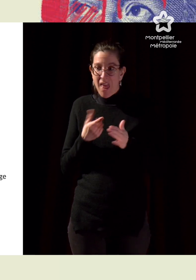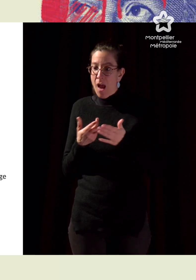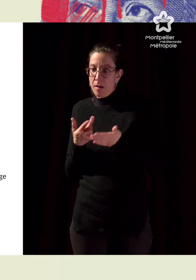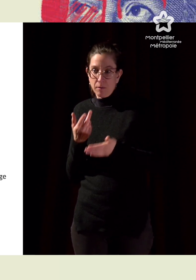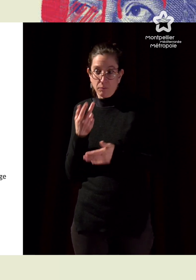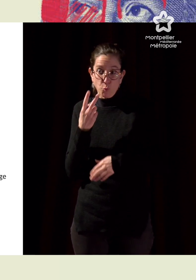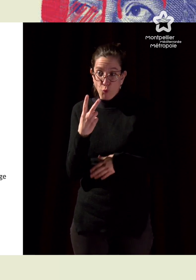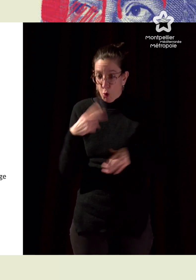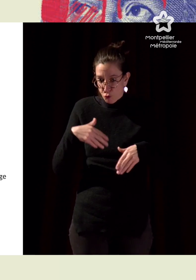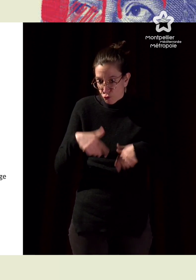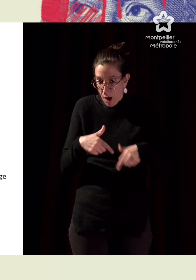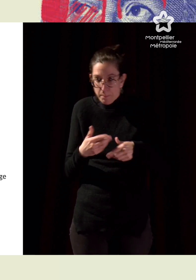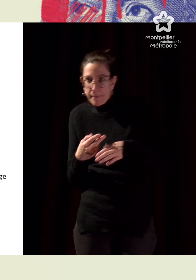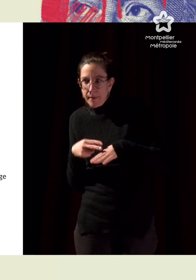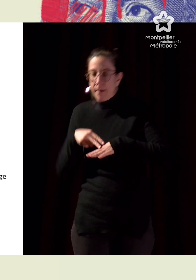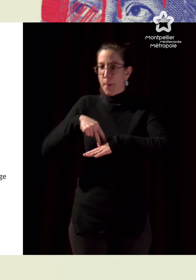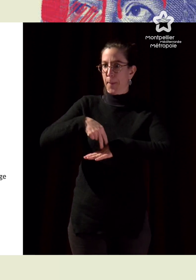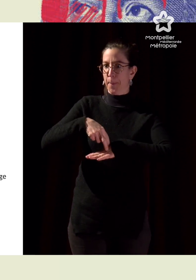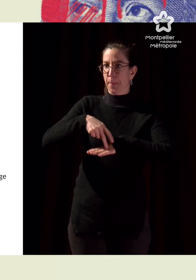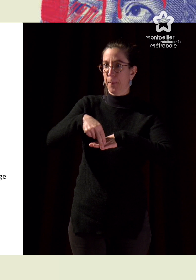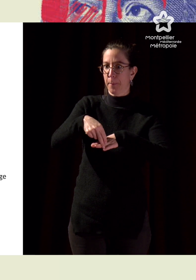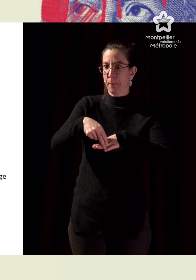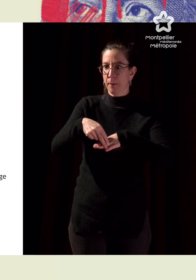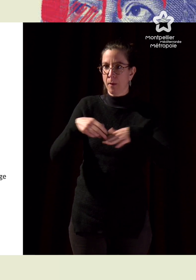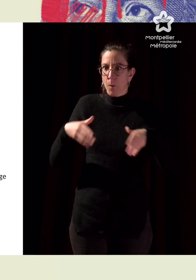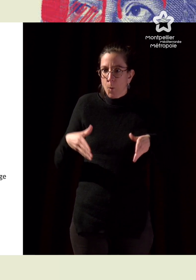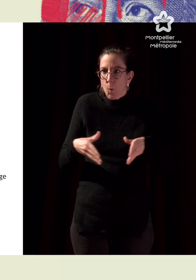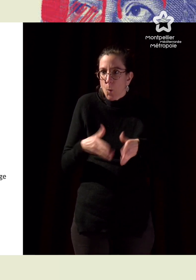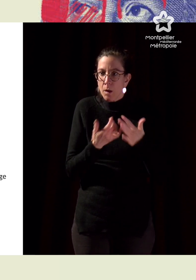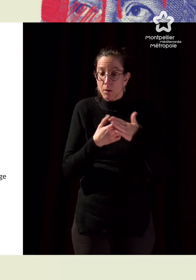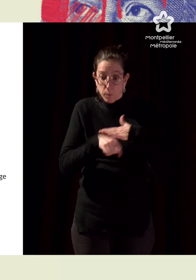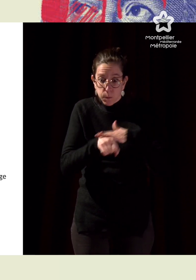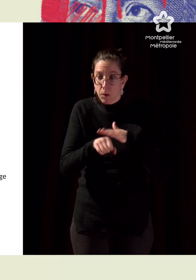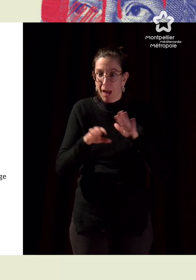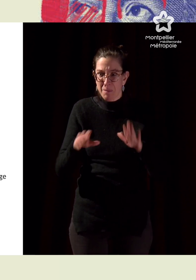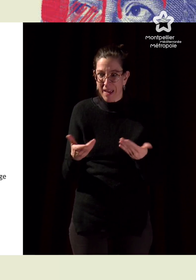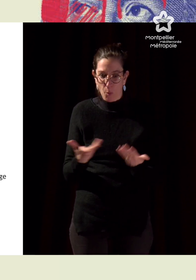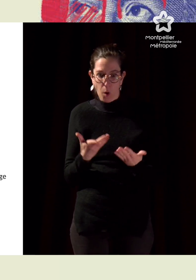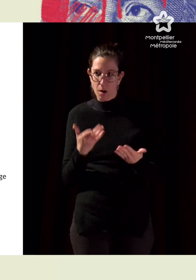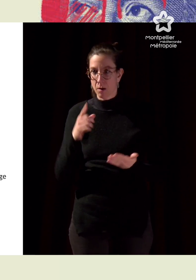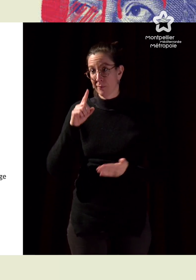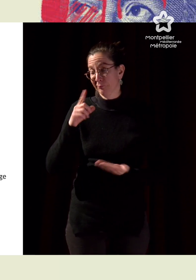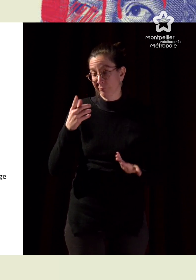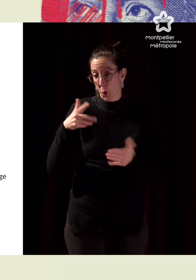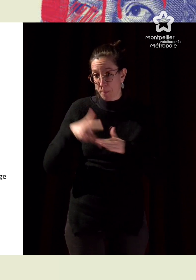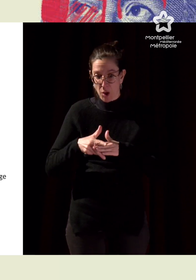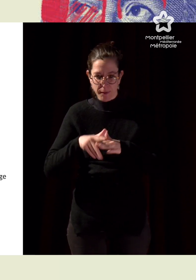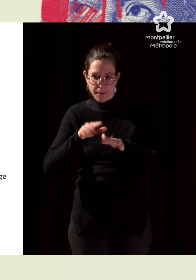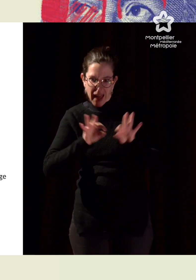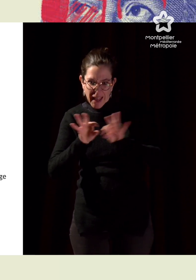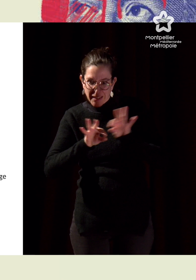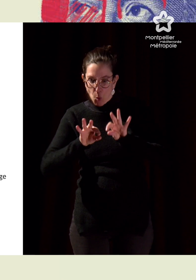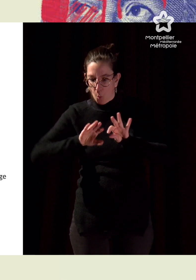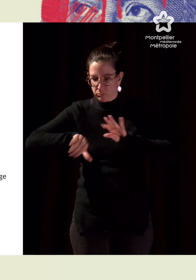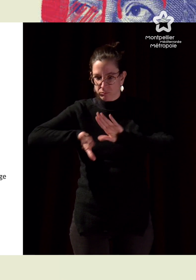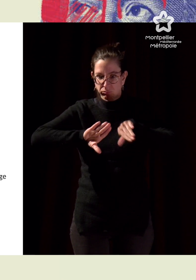ce problème-là, il y a eu la sélection pour des naissances immatures. C'est-à-dire qu'on naît